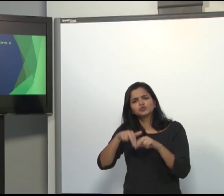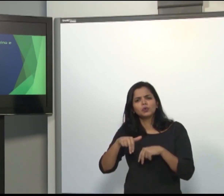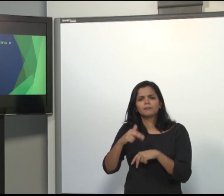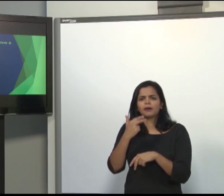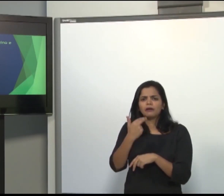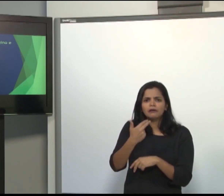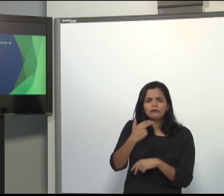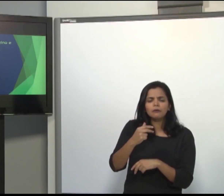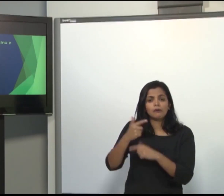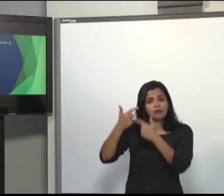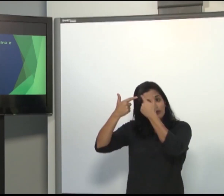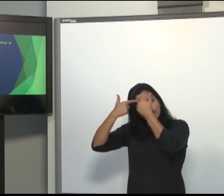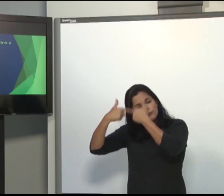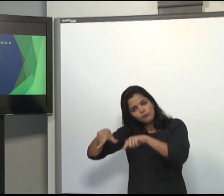perspectivas, linguagem